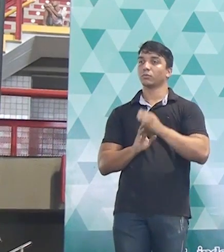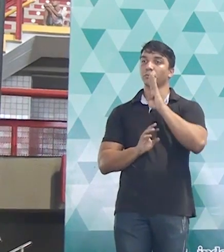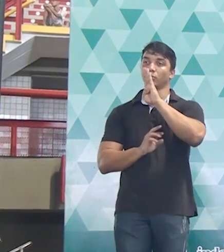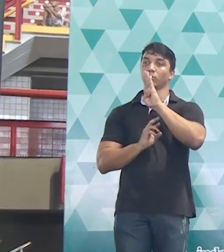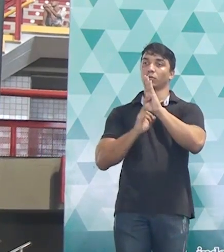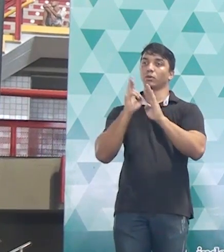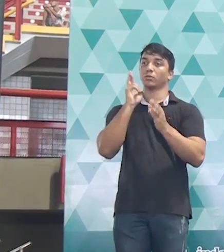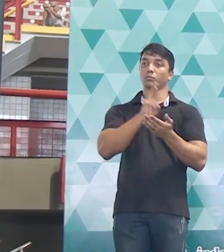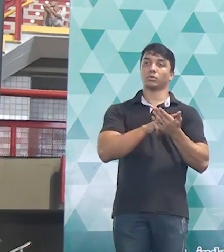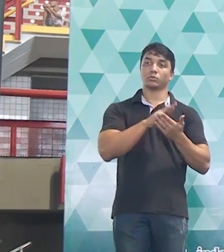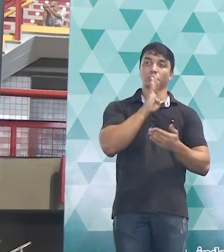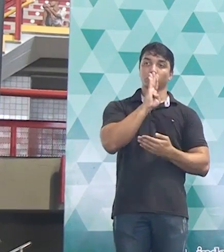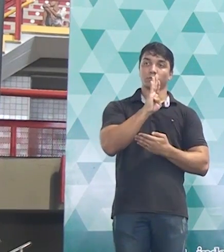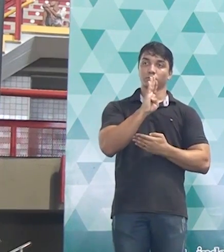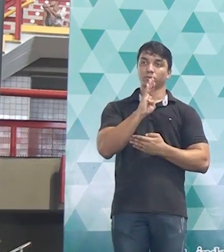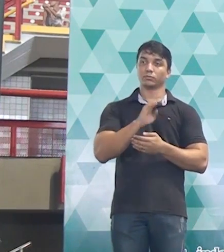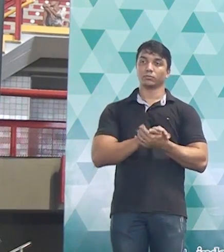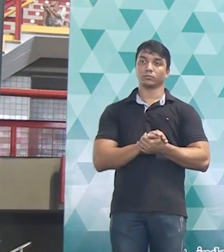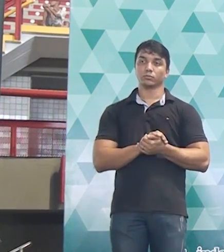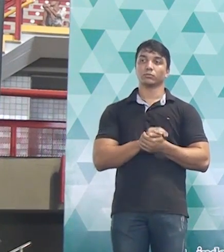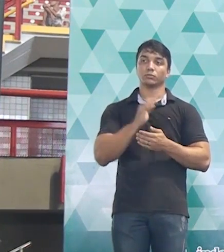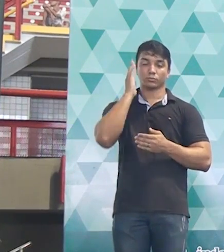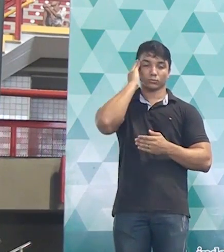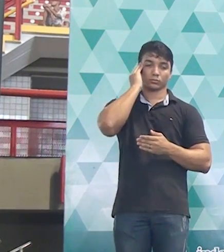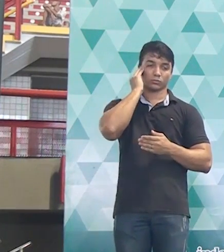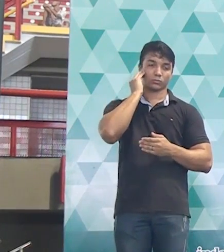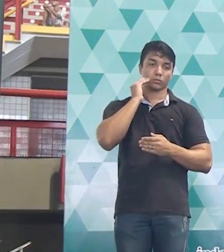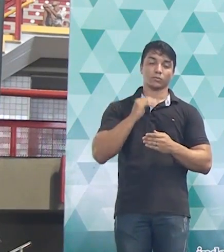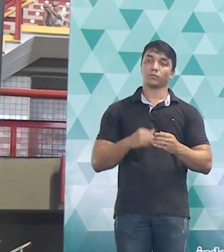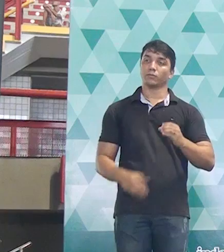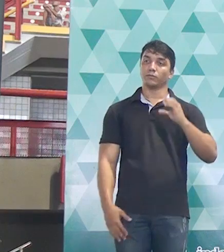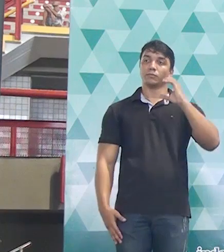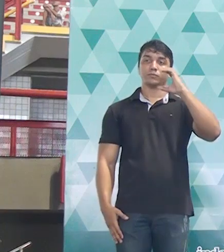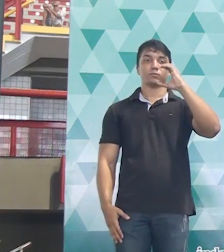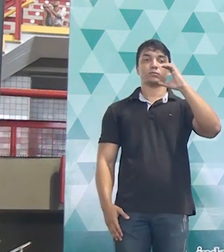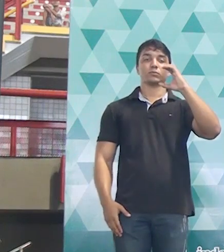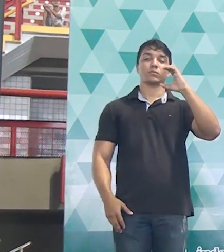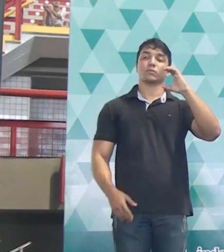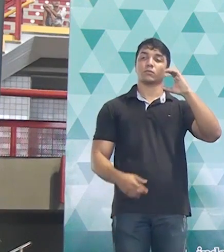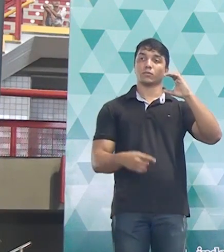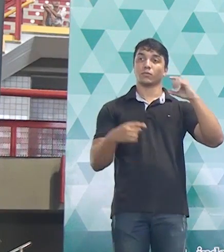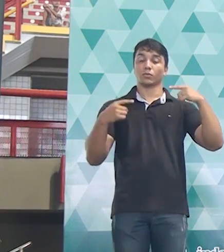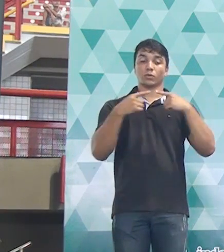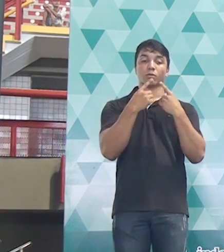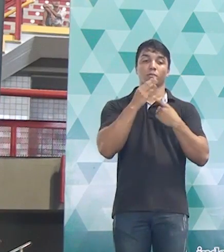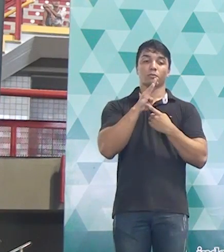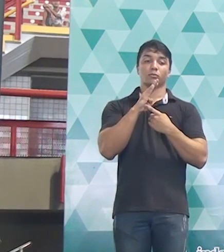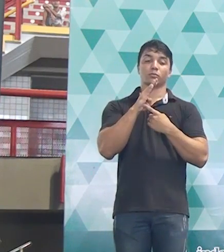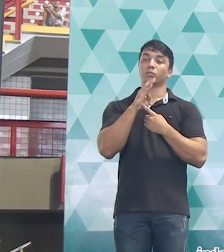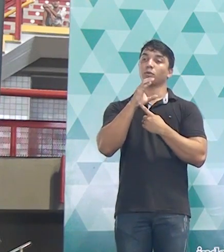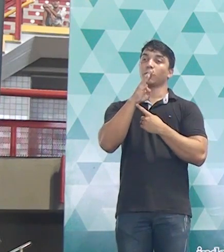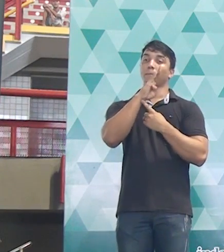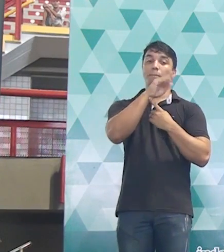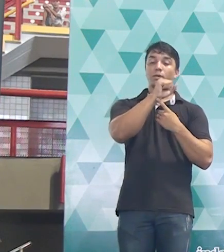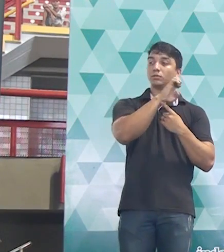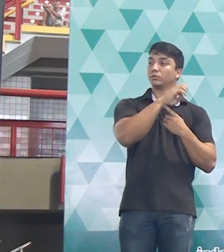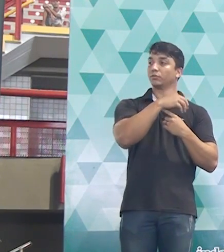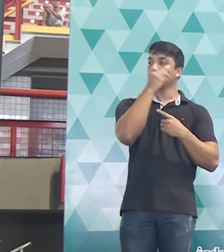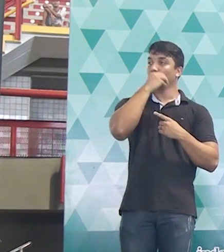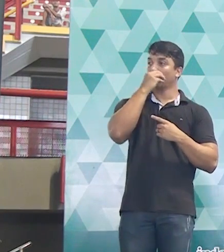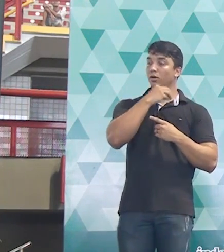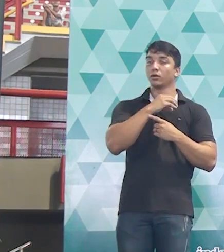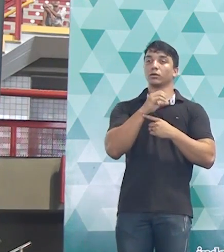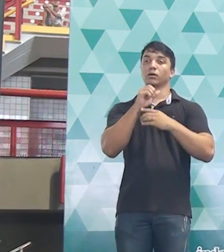C. Cloreto de amônio é derivado do hidróxido de amônio, que é uma base fraca, e do ácido clorídrico, que é um ácido